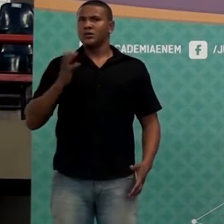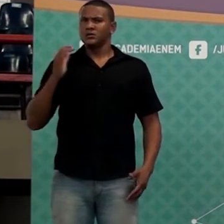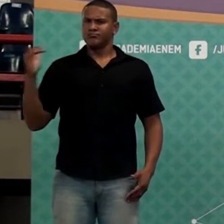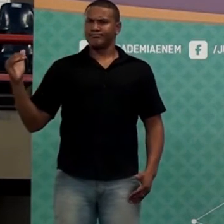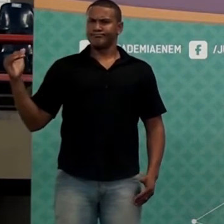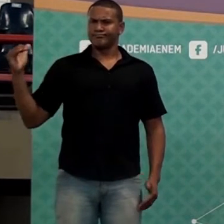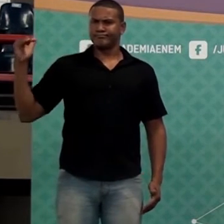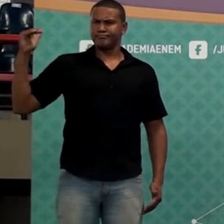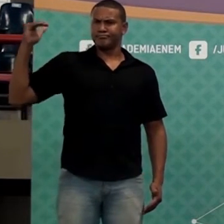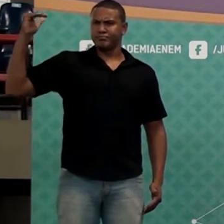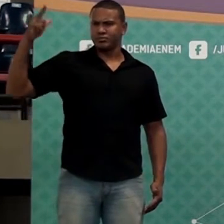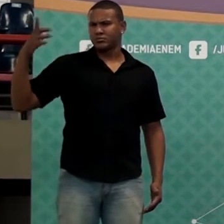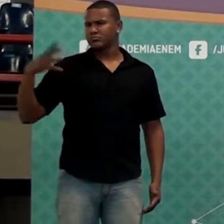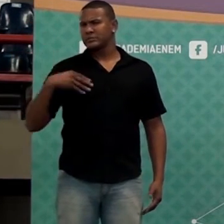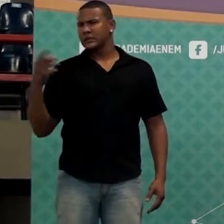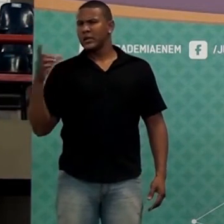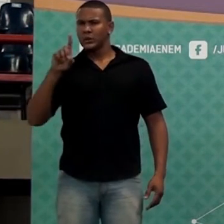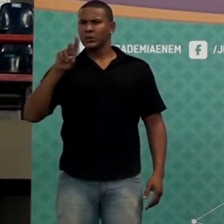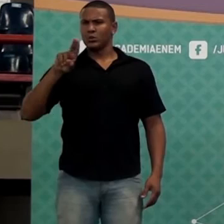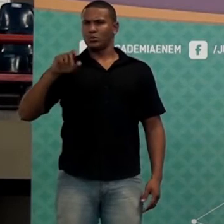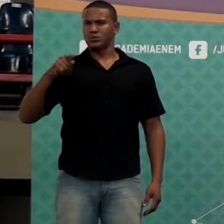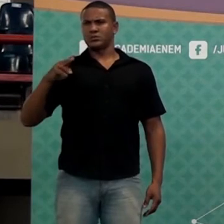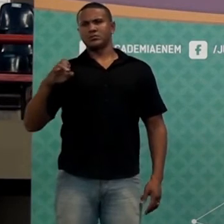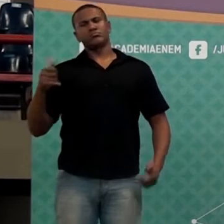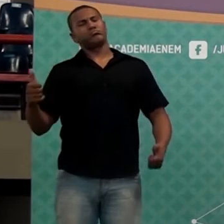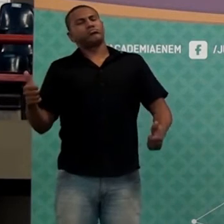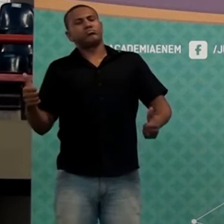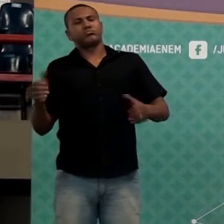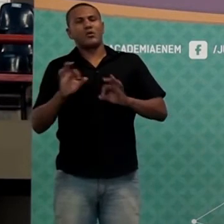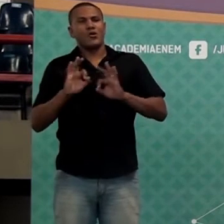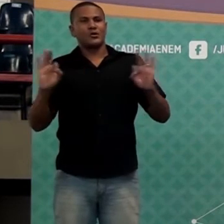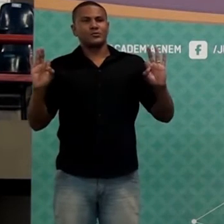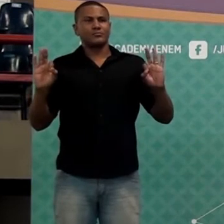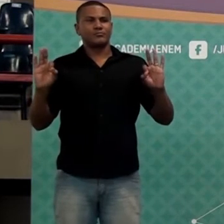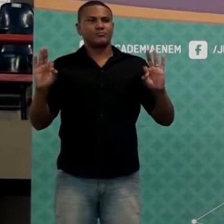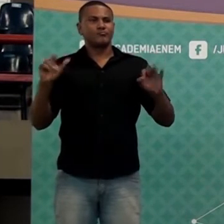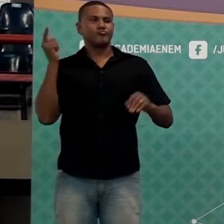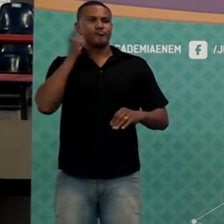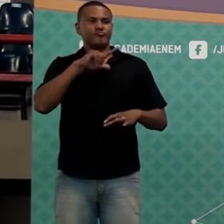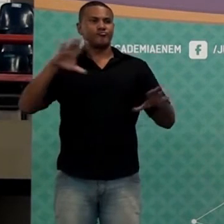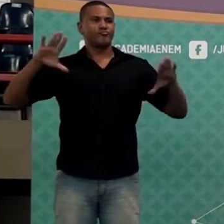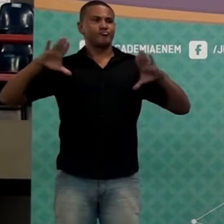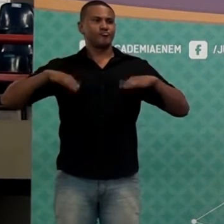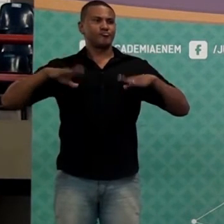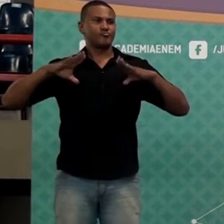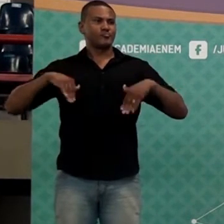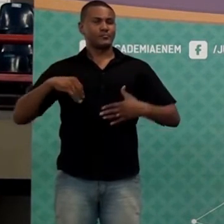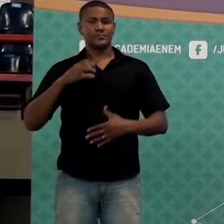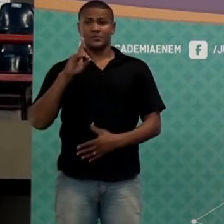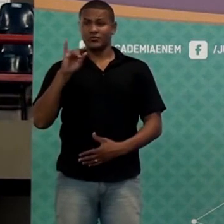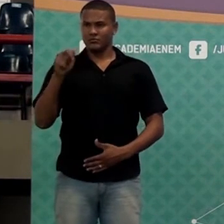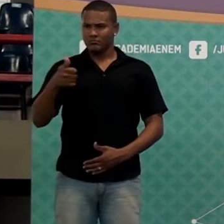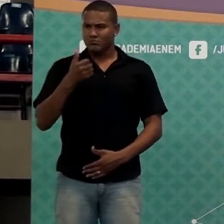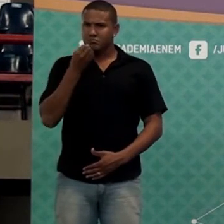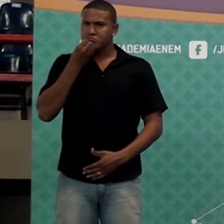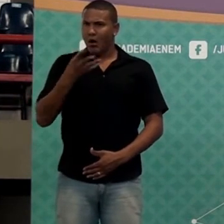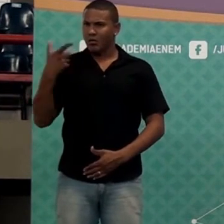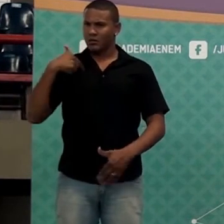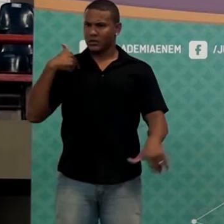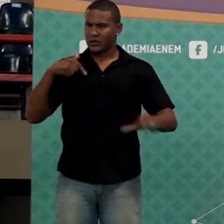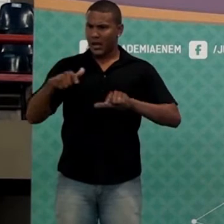alto, tu é filho de um duque, meu irmão, tu tá feito. Tu vai ter um cargo muito bom, vai